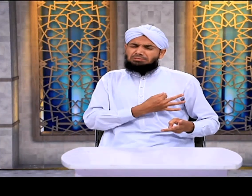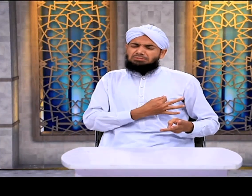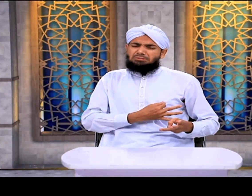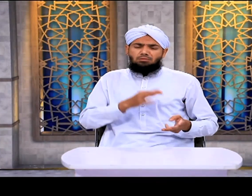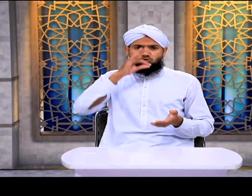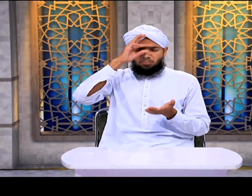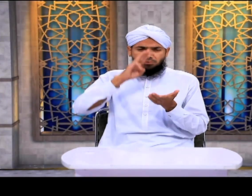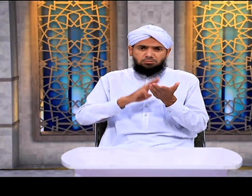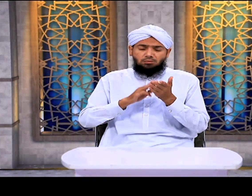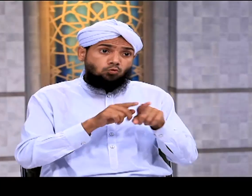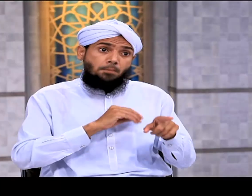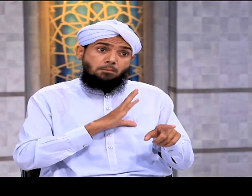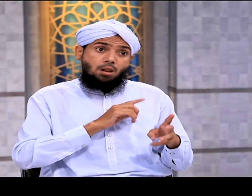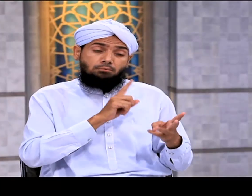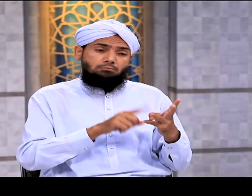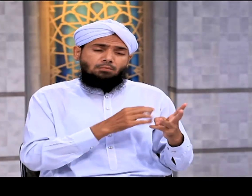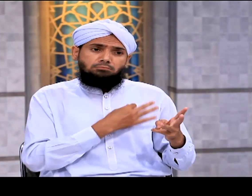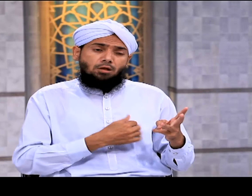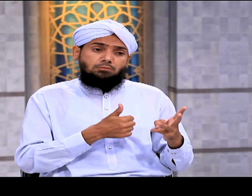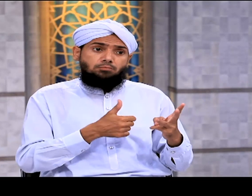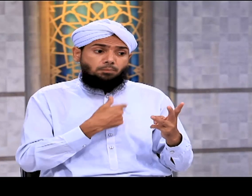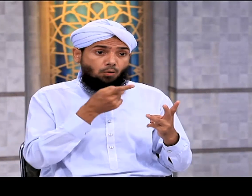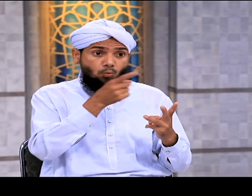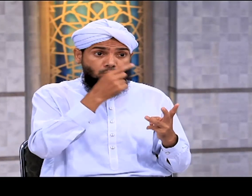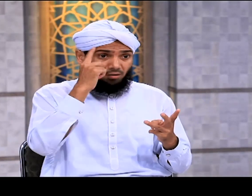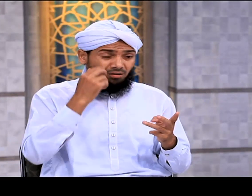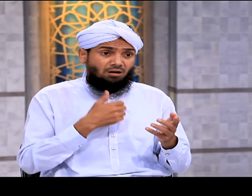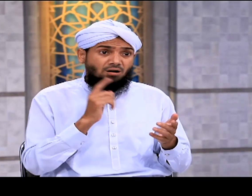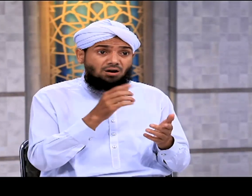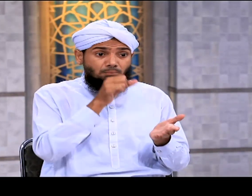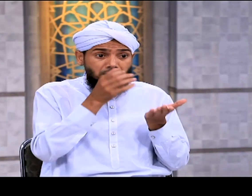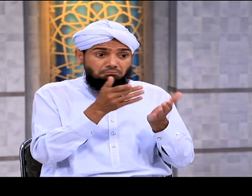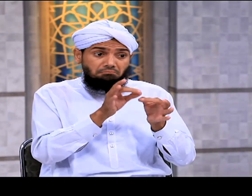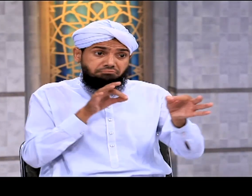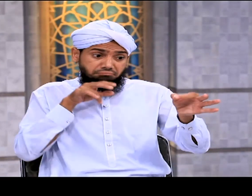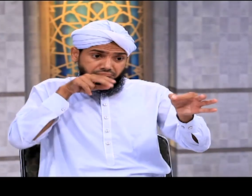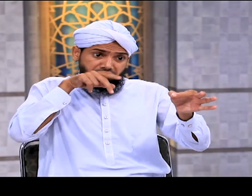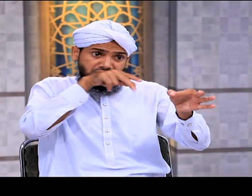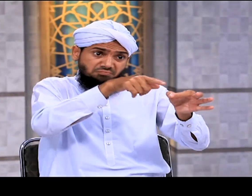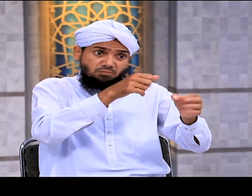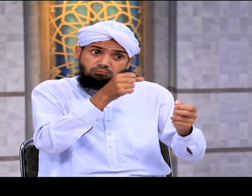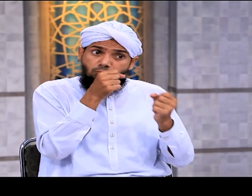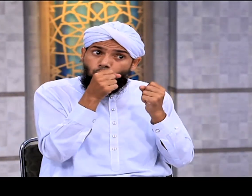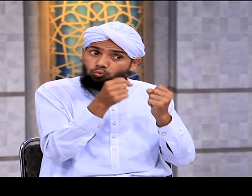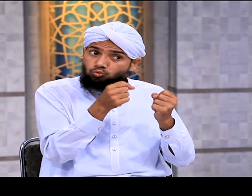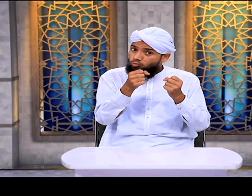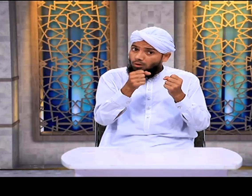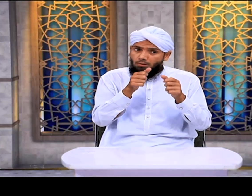بتایا گیا کہ روز قیامت سب ہی کو جہنم یعنی پل صراط پر سے گزرنا ہے۔ اس وقت نجات وہ پائیں گے جو